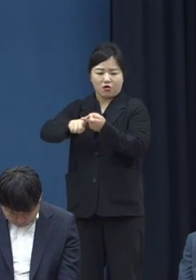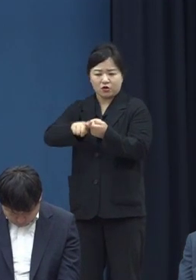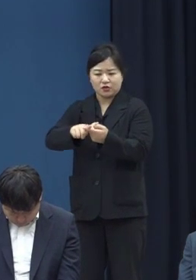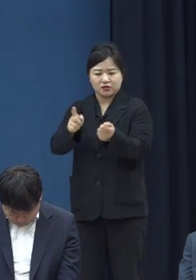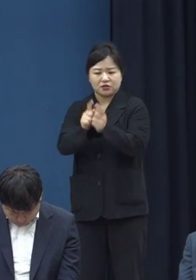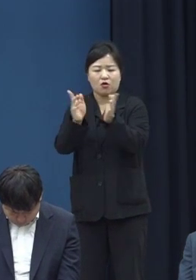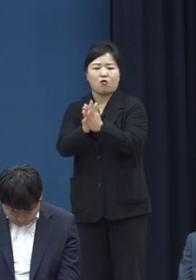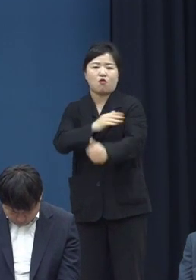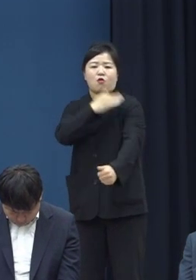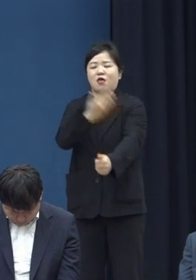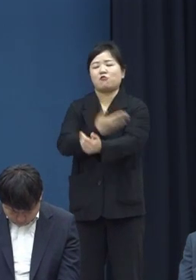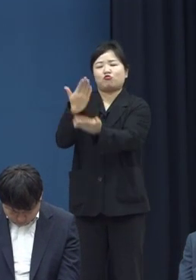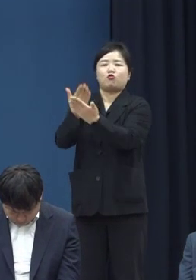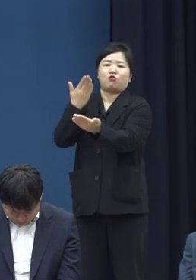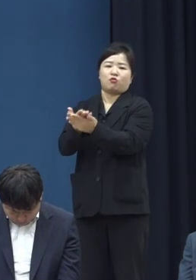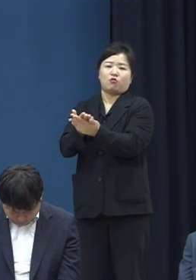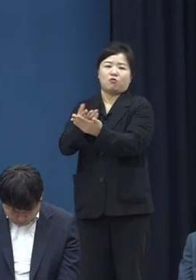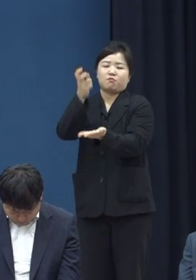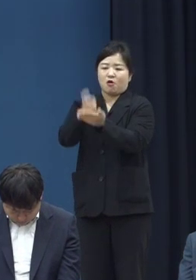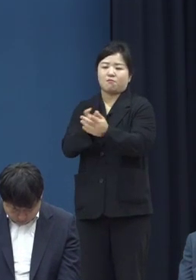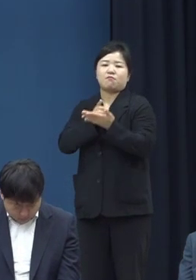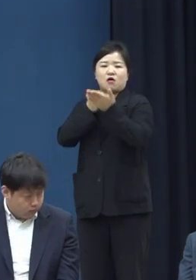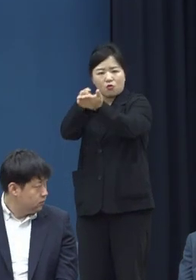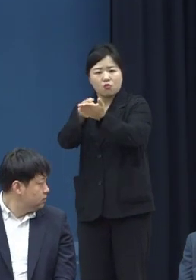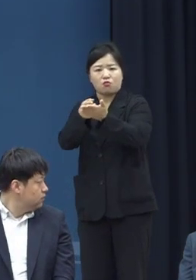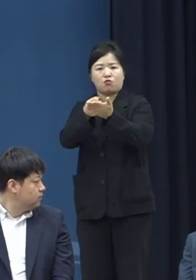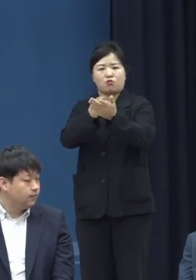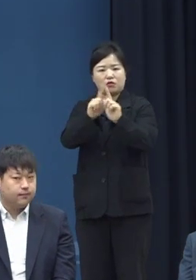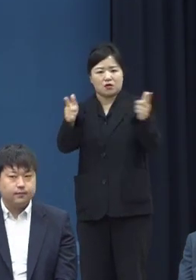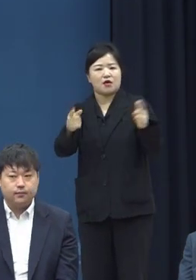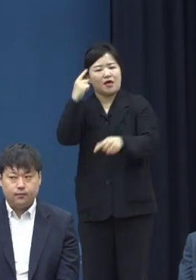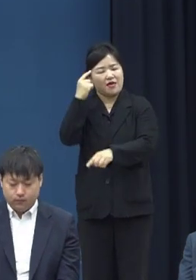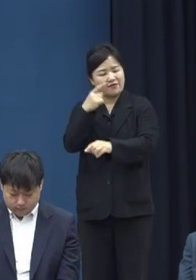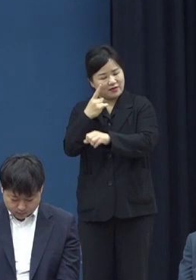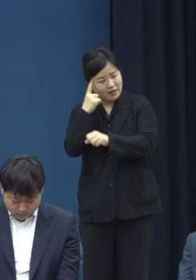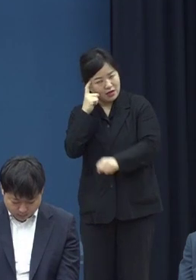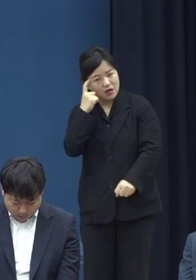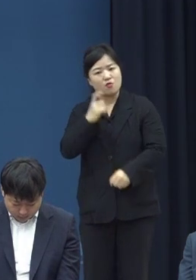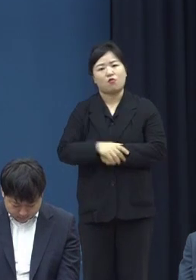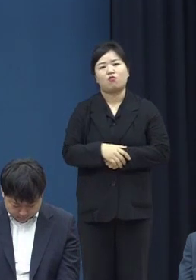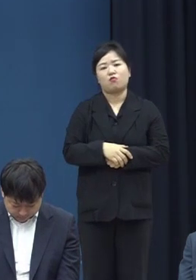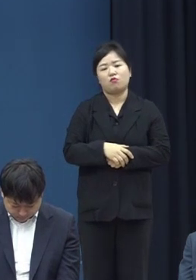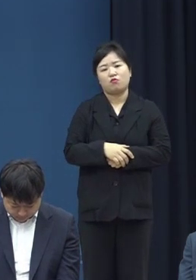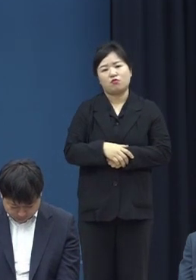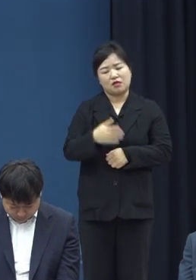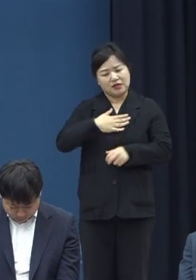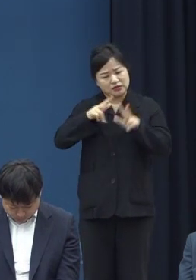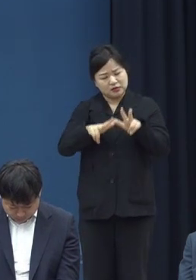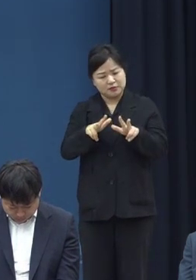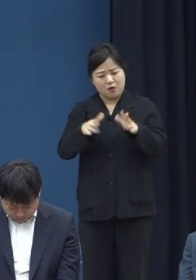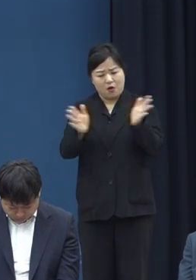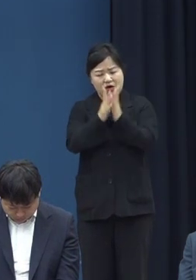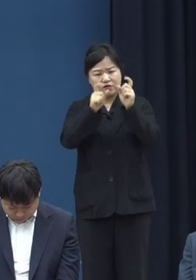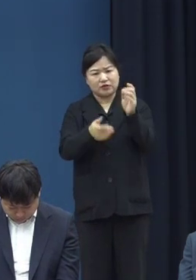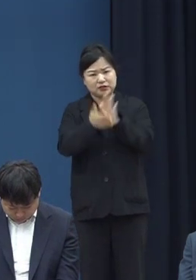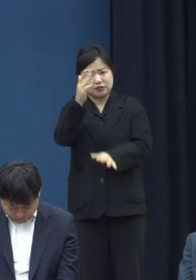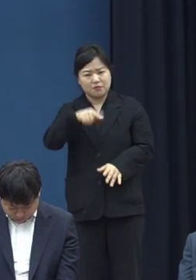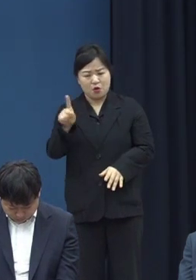좀 권한을 달라고 법 개정도 하고 건의사항을 할 생각이고 제 생각에서는 현재 우리